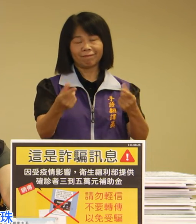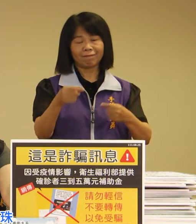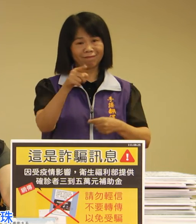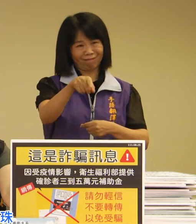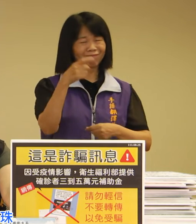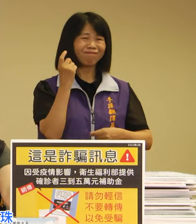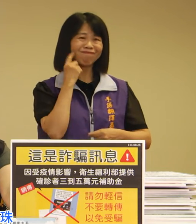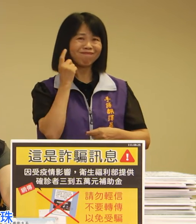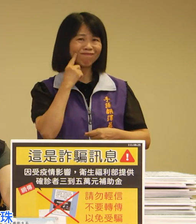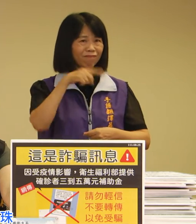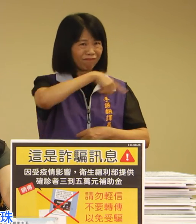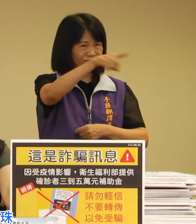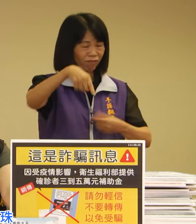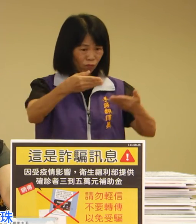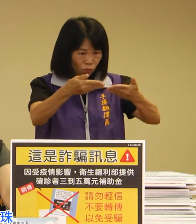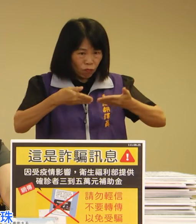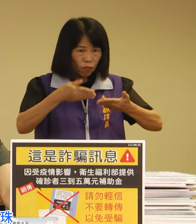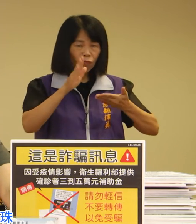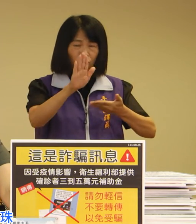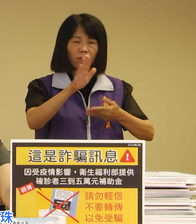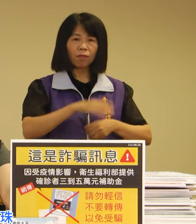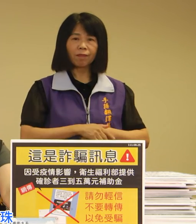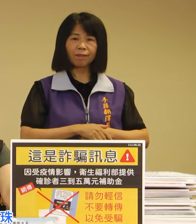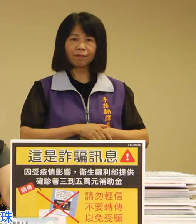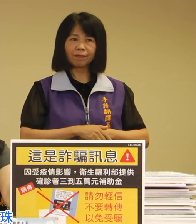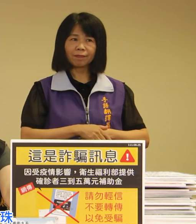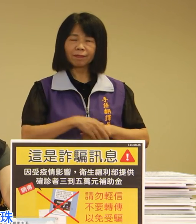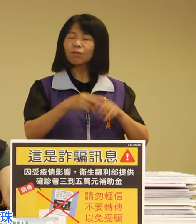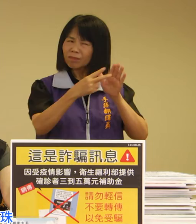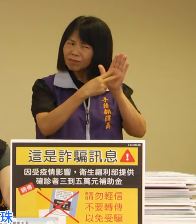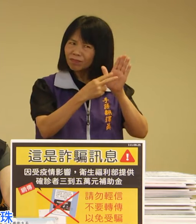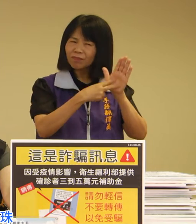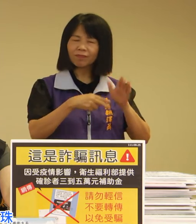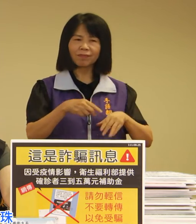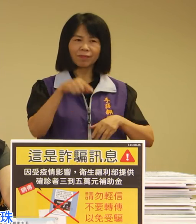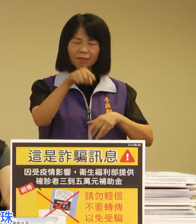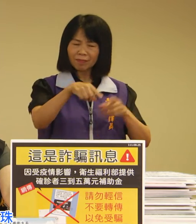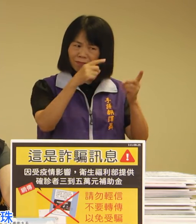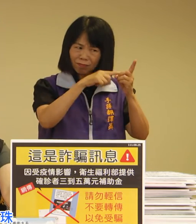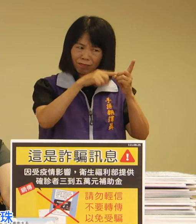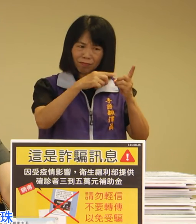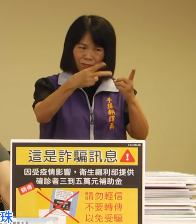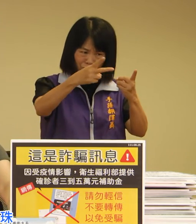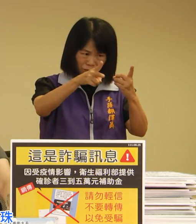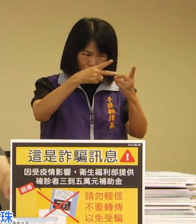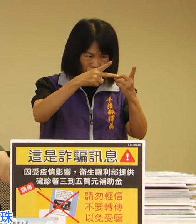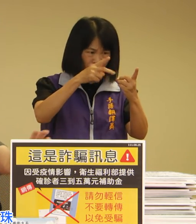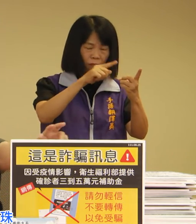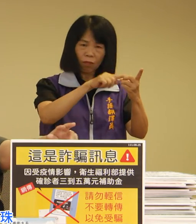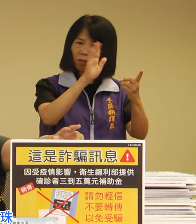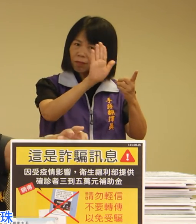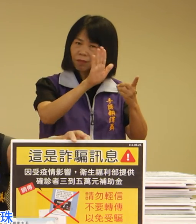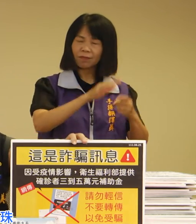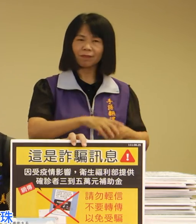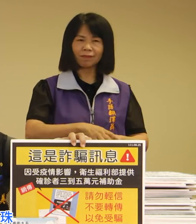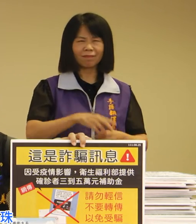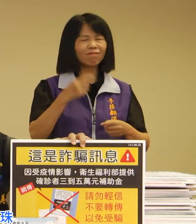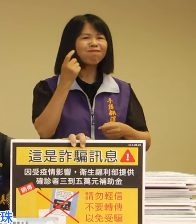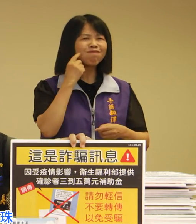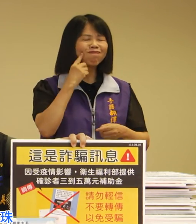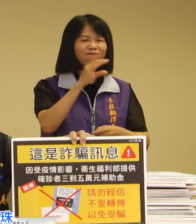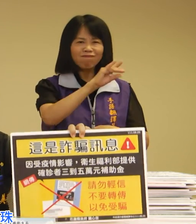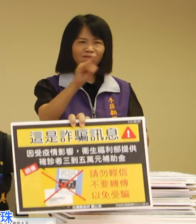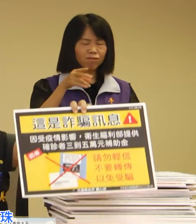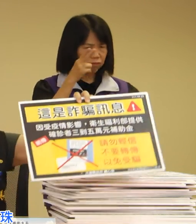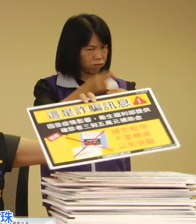息呢，很多人都会收到哈。我们再一次强调，虽然我们在记者会都有提醒，还是再一次的呼吁哈，请